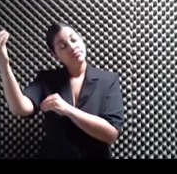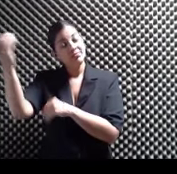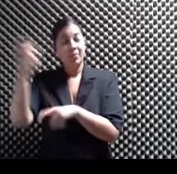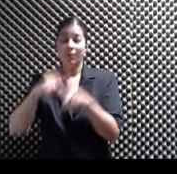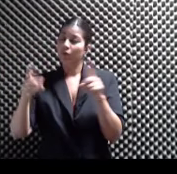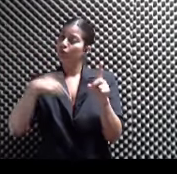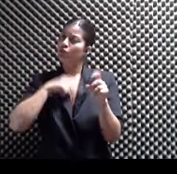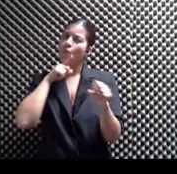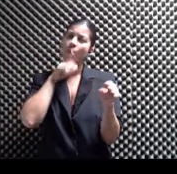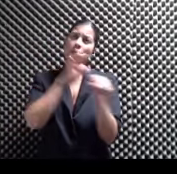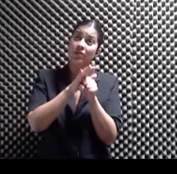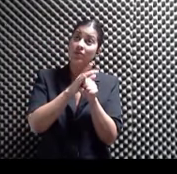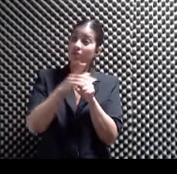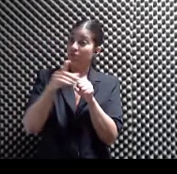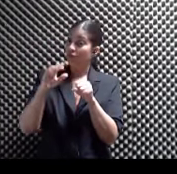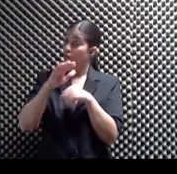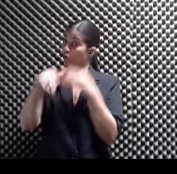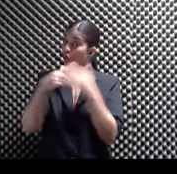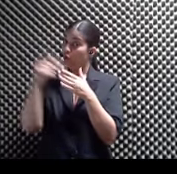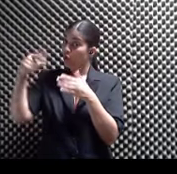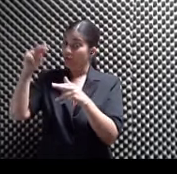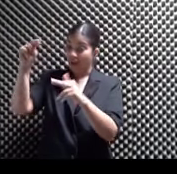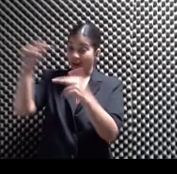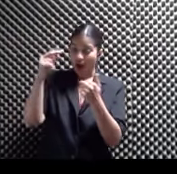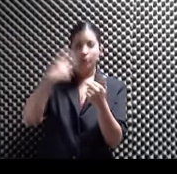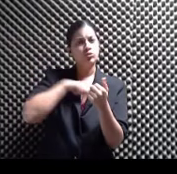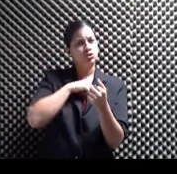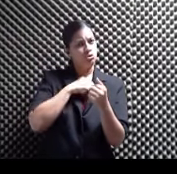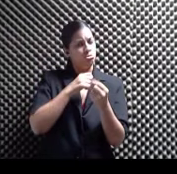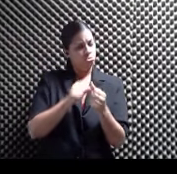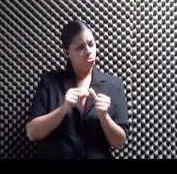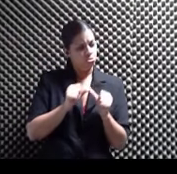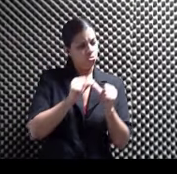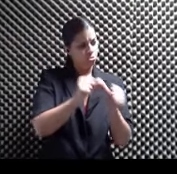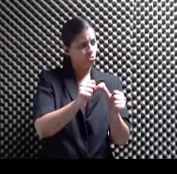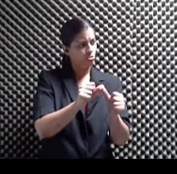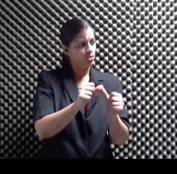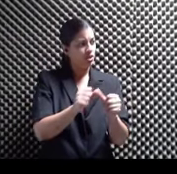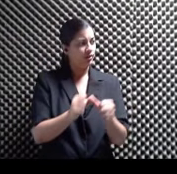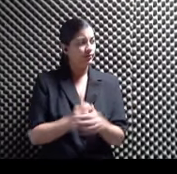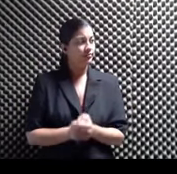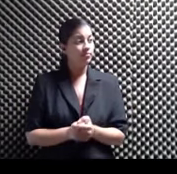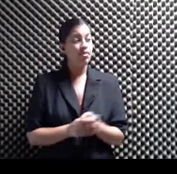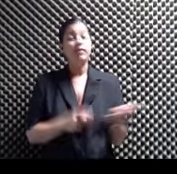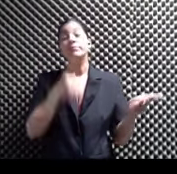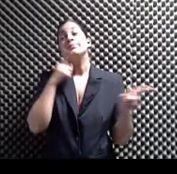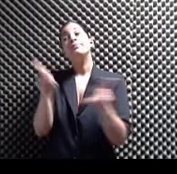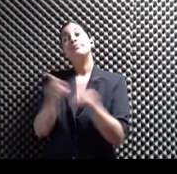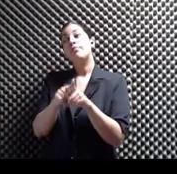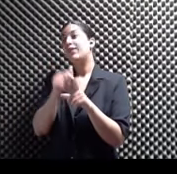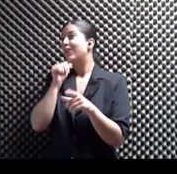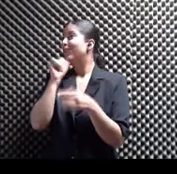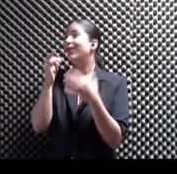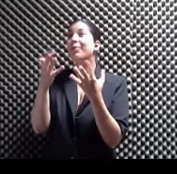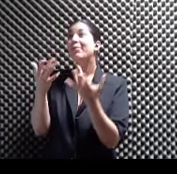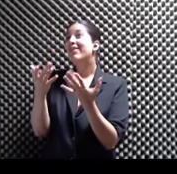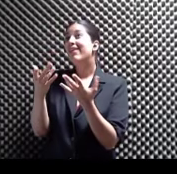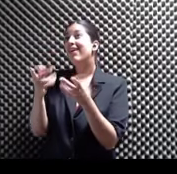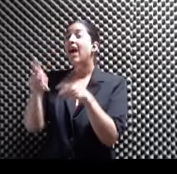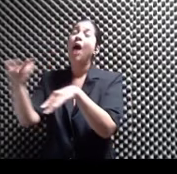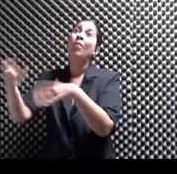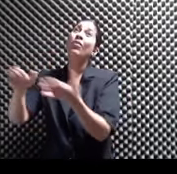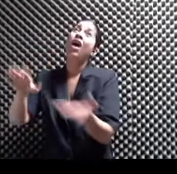que pues lo que trajeron hay que aprender de eso y echarlo para adelante. No, y definitivamente no esperar a que se muera una persona para